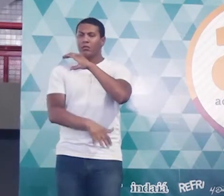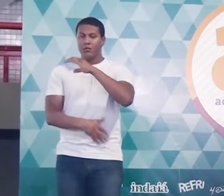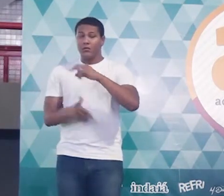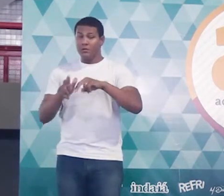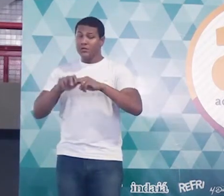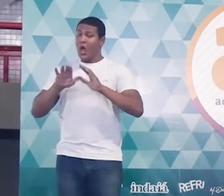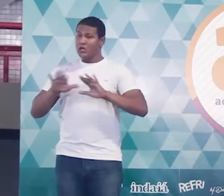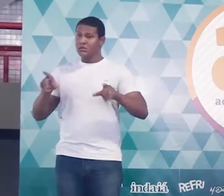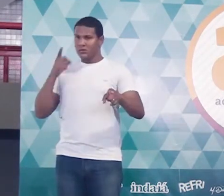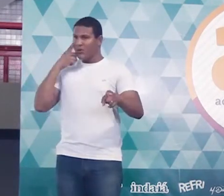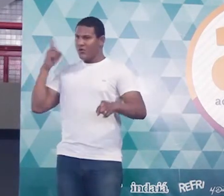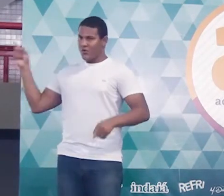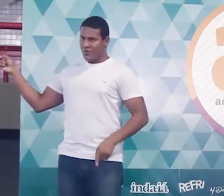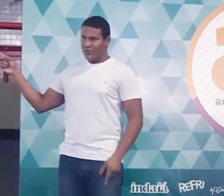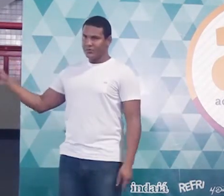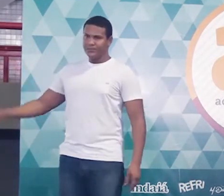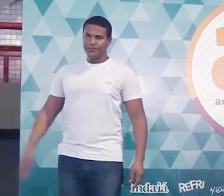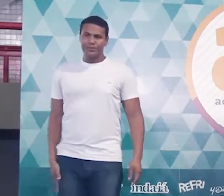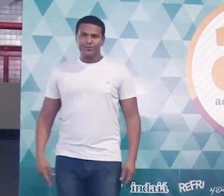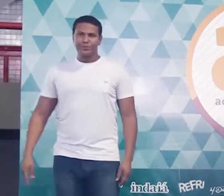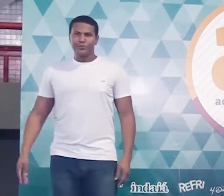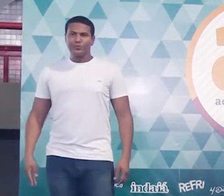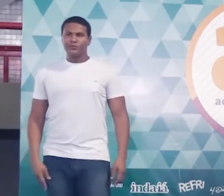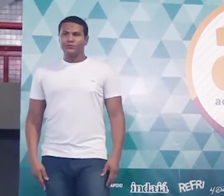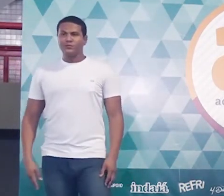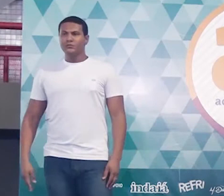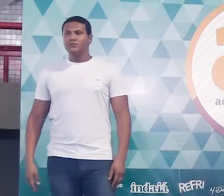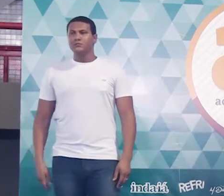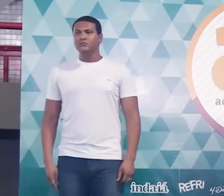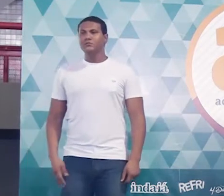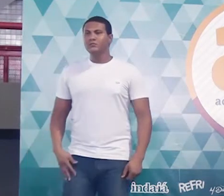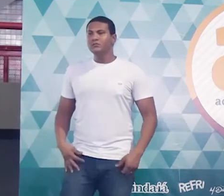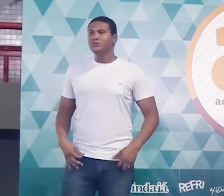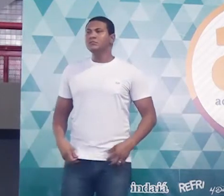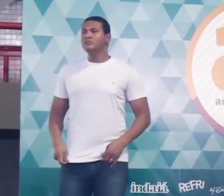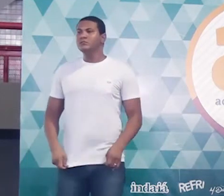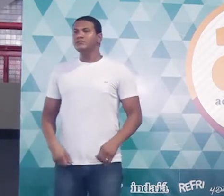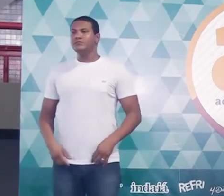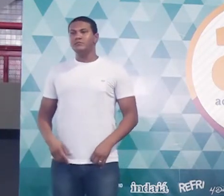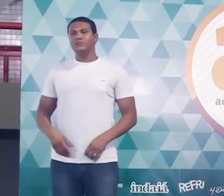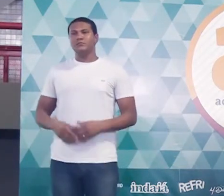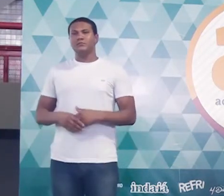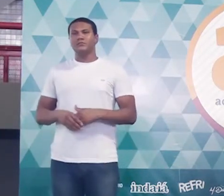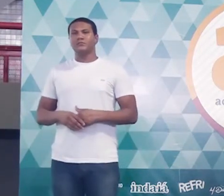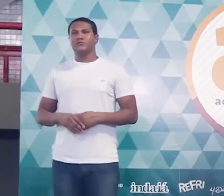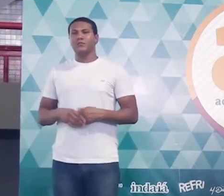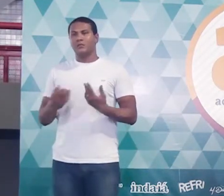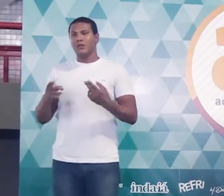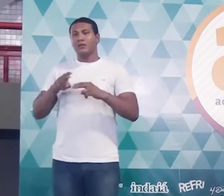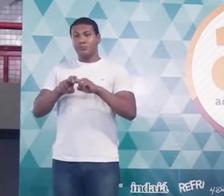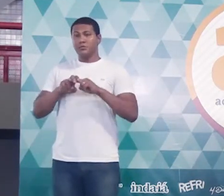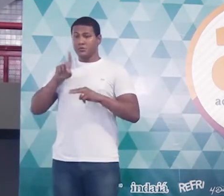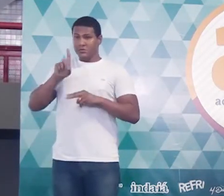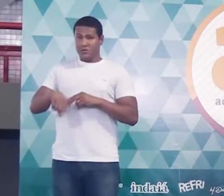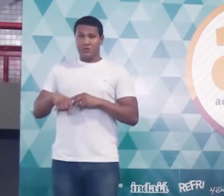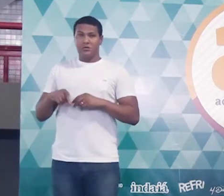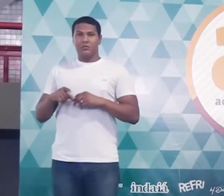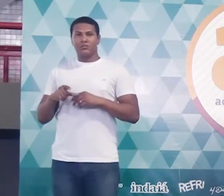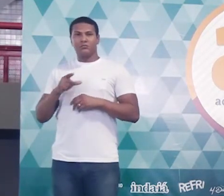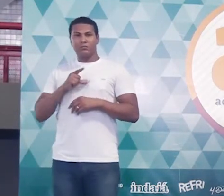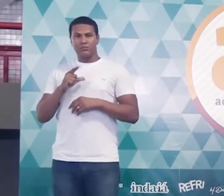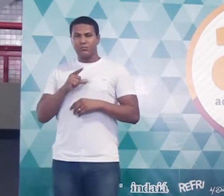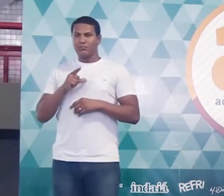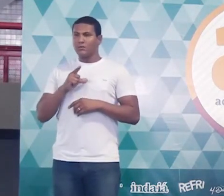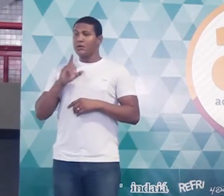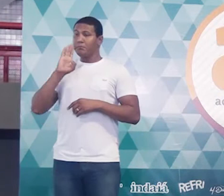E o efeito estufa é benéfico, viu, gente? Na atmosfera, né, o efeito estufa acontece principalmente com os